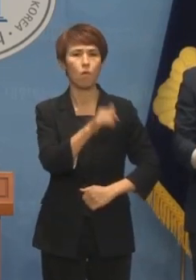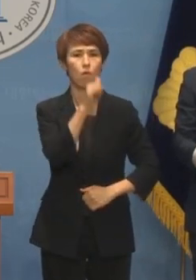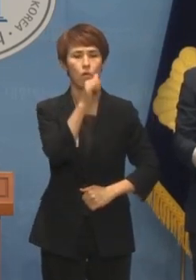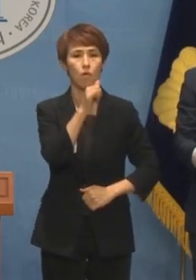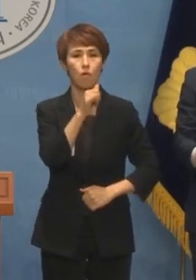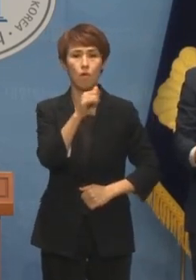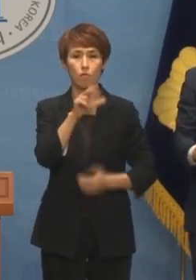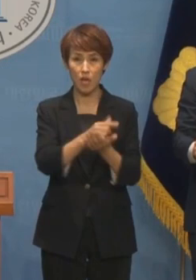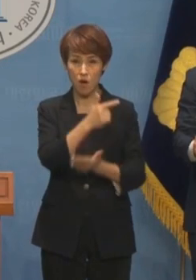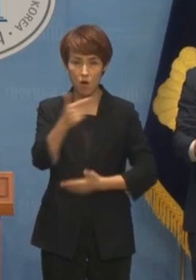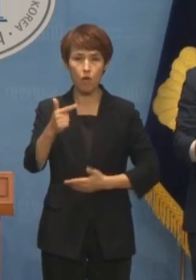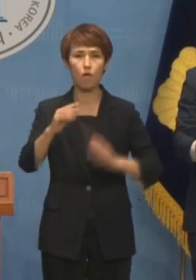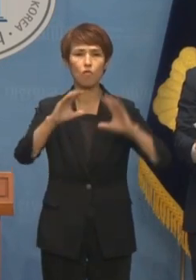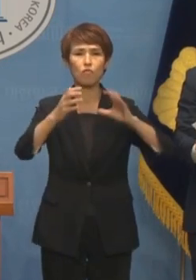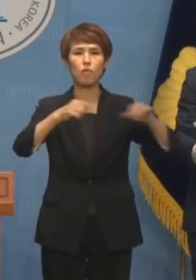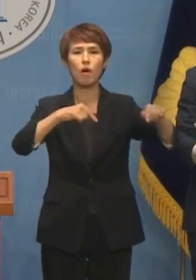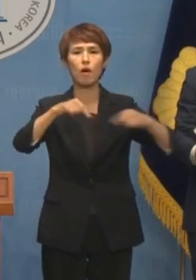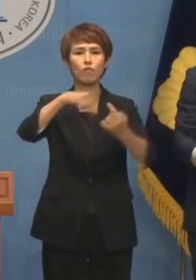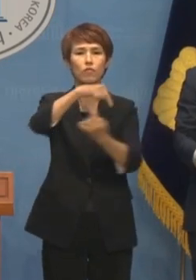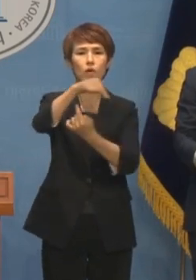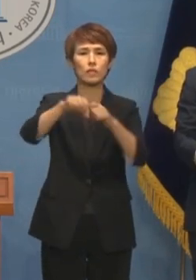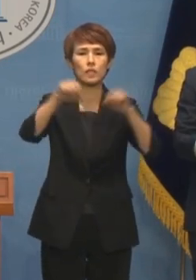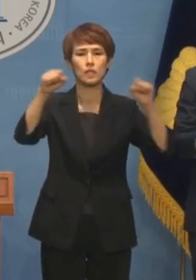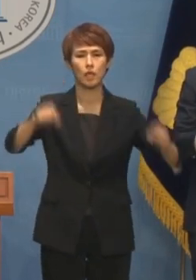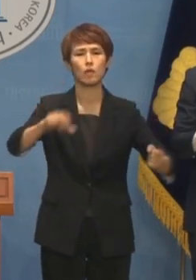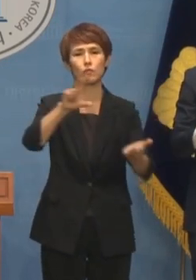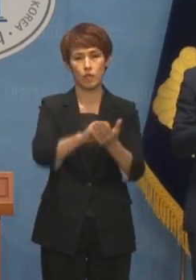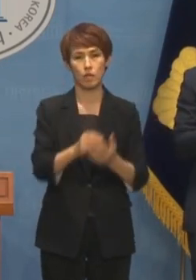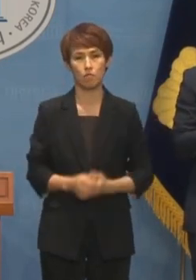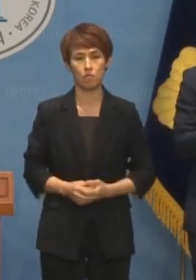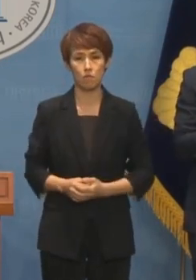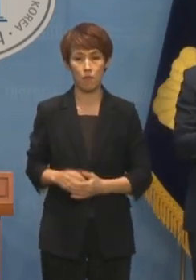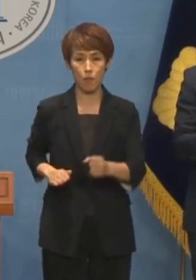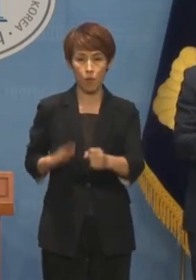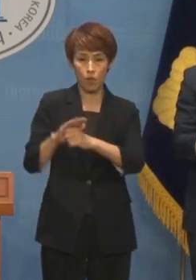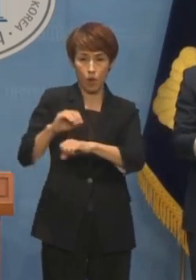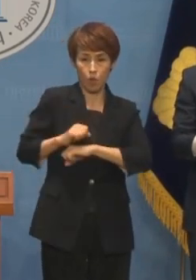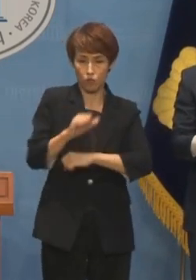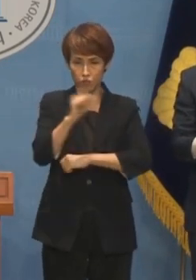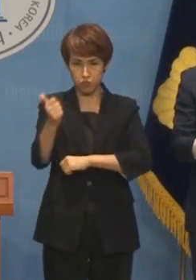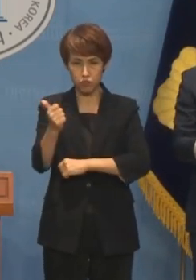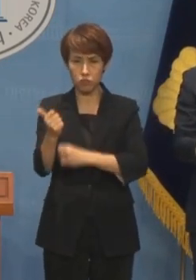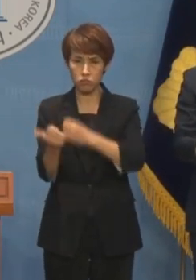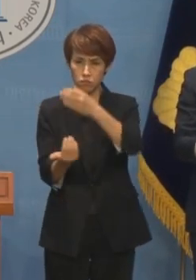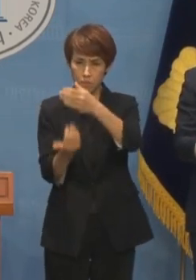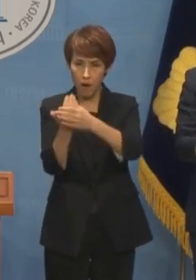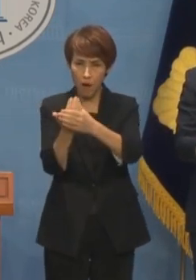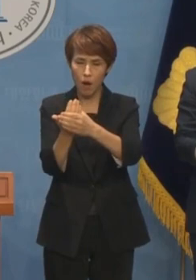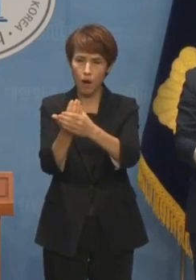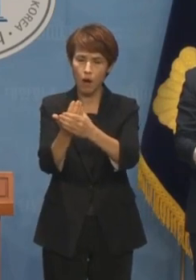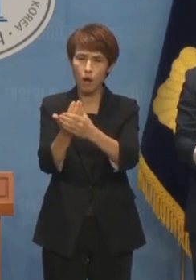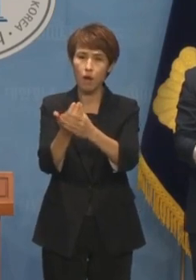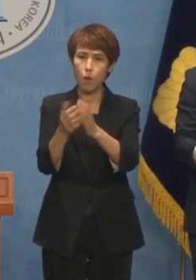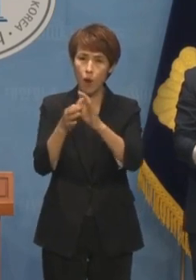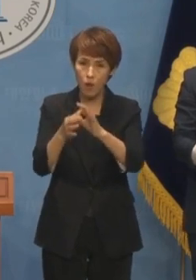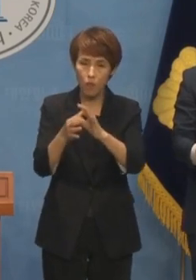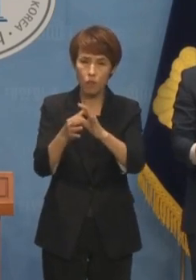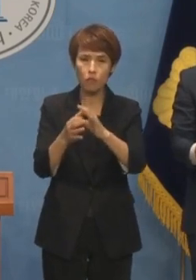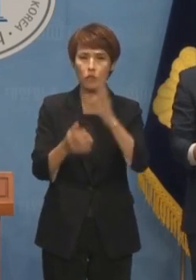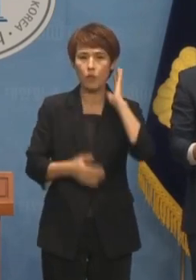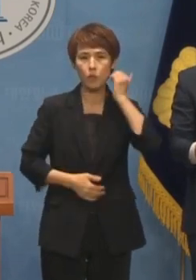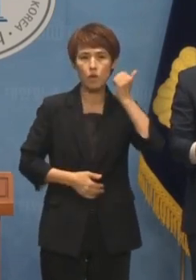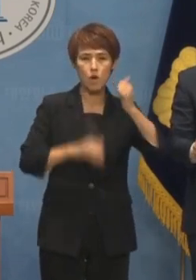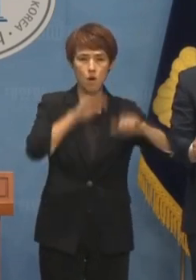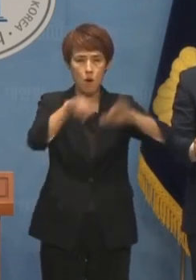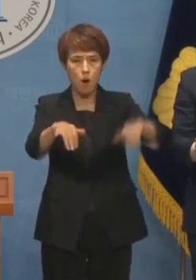국가 운영 시스템 붕괴입니다. 해병대원 순직 사건의 변곡점마다 윤석열 대통령이 직접